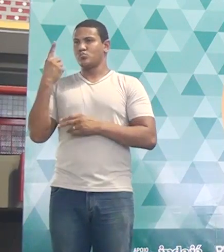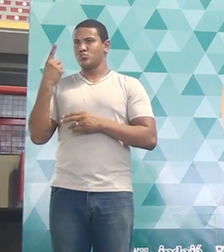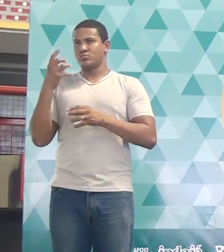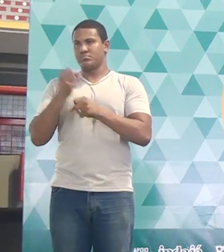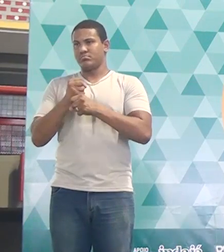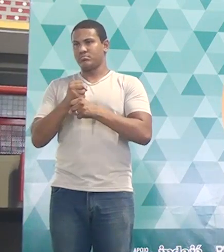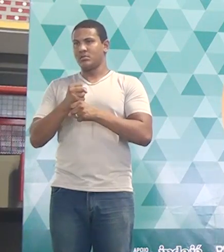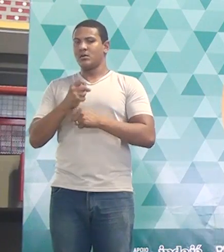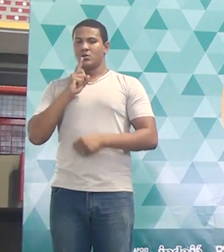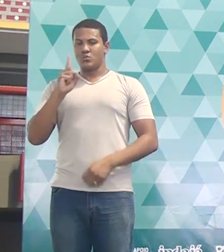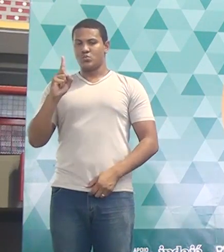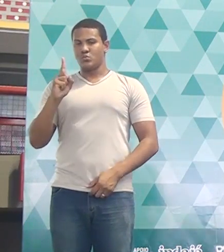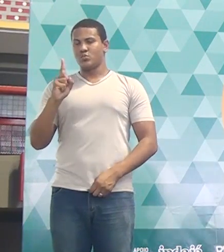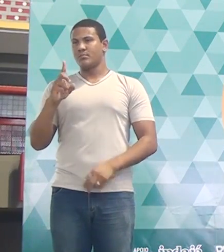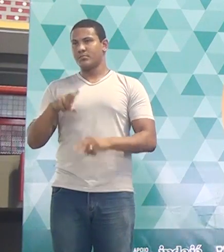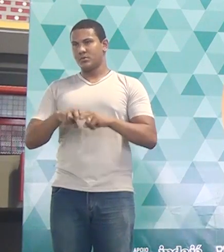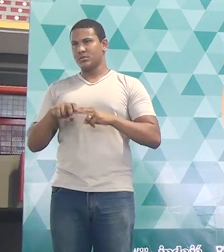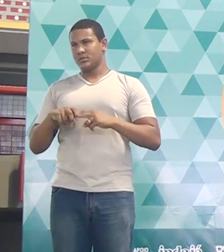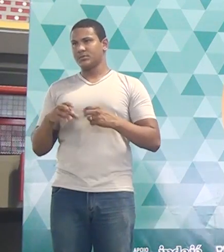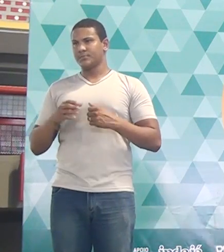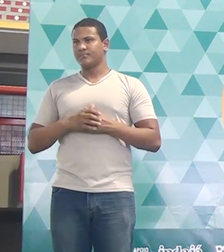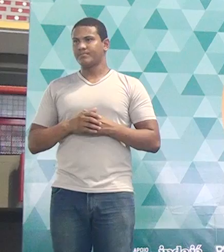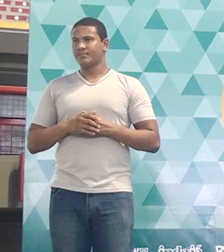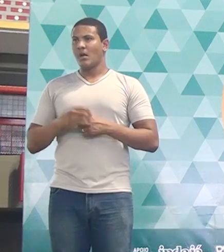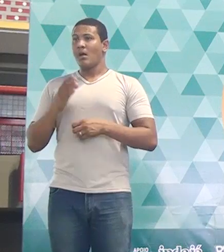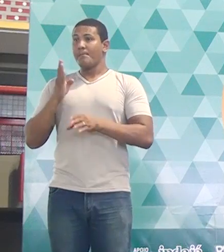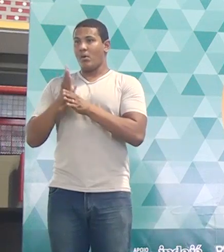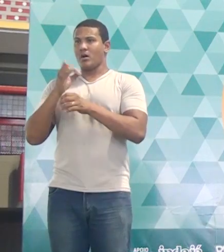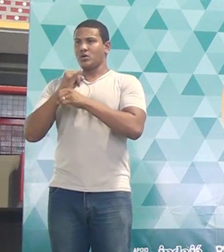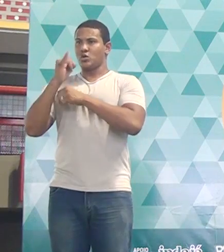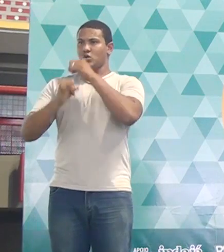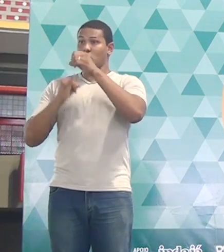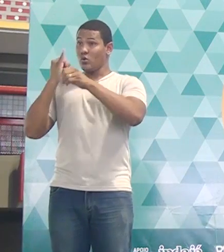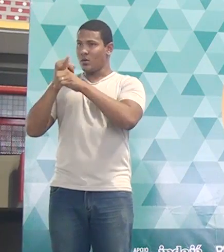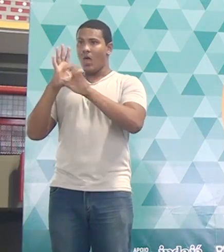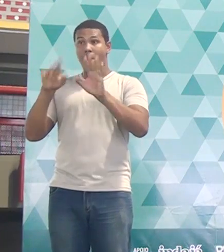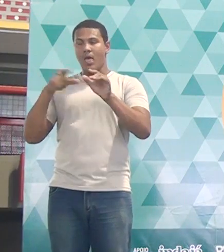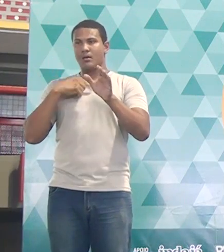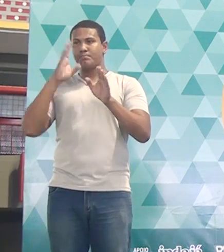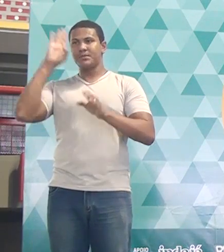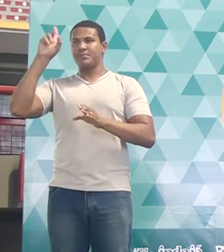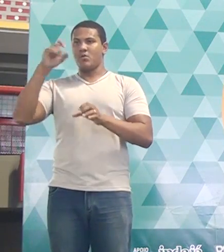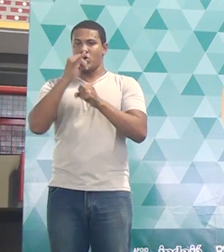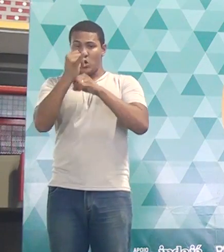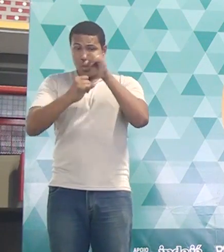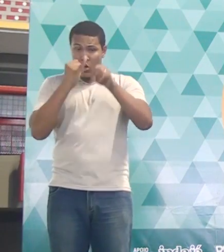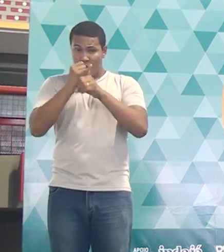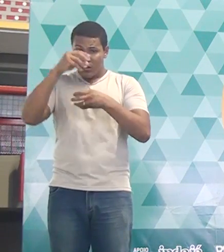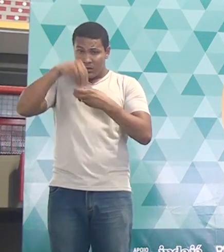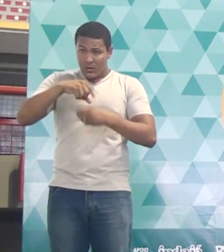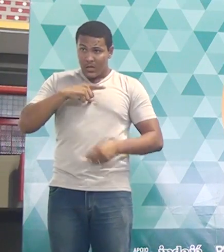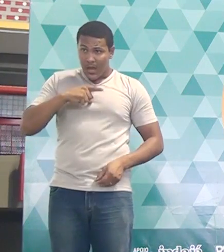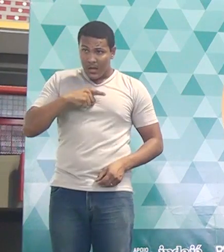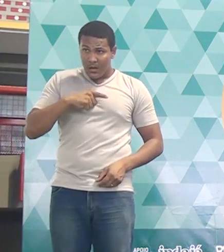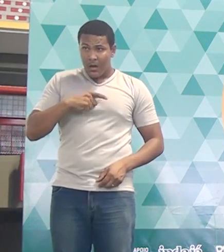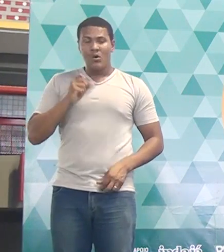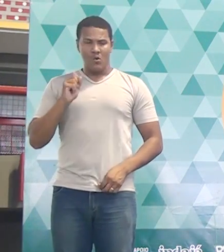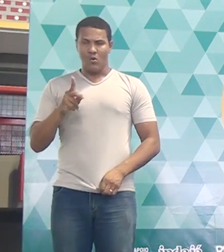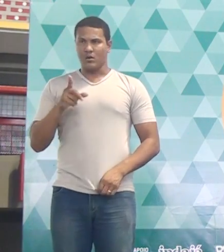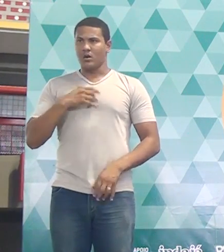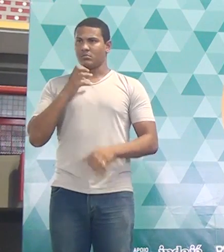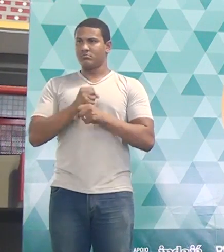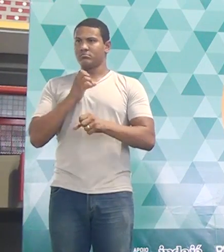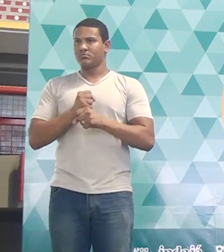menos 1 hidrogênio ionizável. Ou seja, pessoal, você só conta com os hidrogênios ionizáveis. E eu disse que tem 2 ácidos que